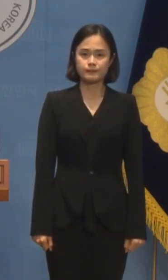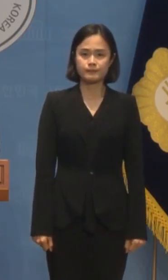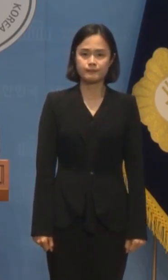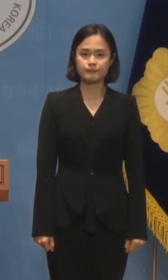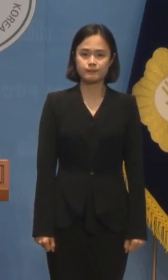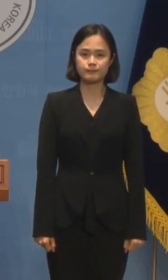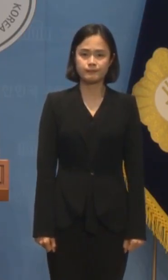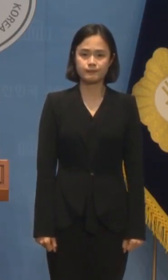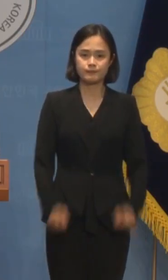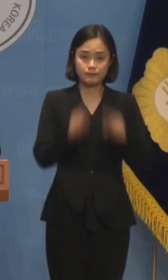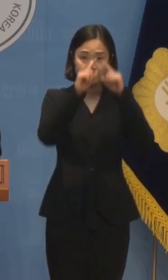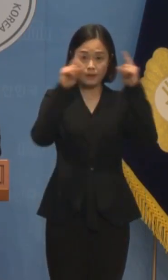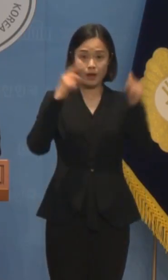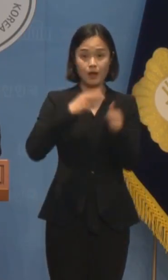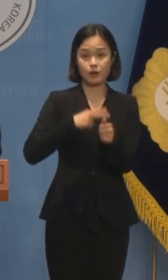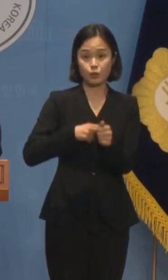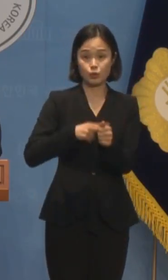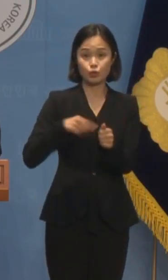대학 교수들이 나섰습니다.